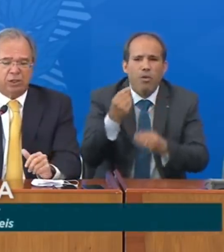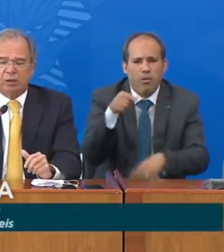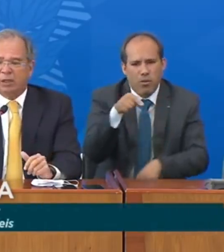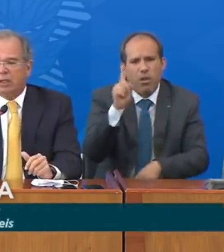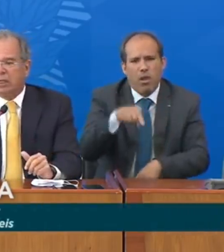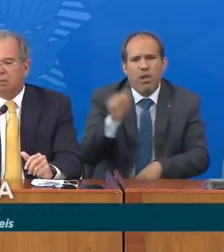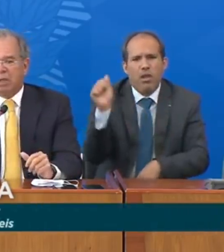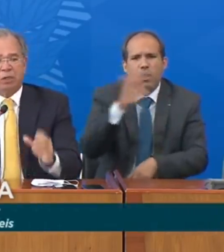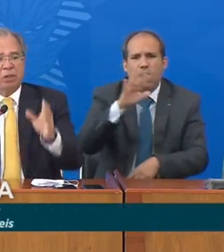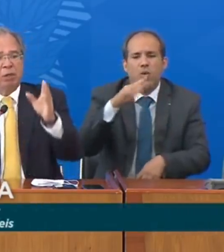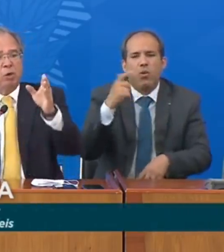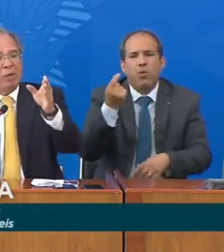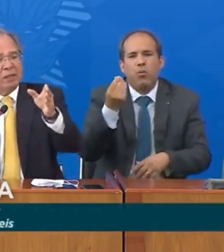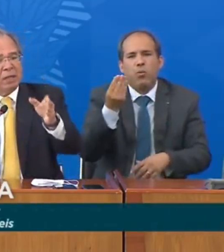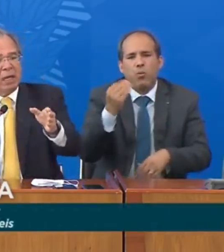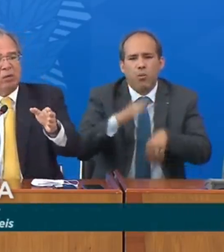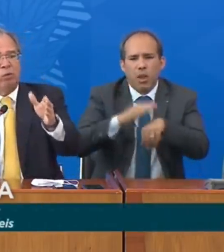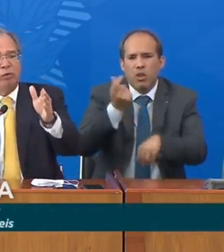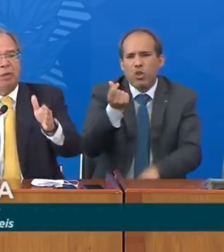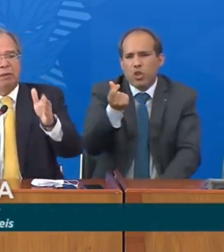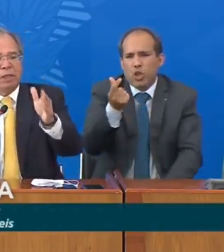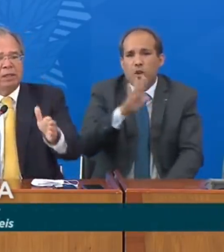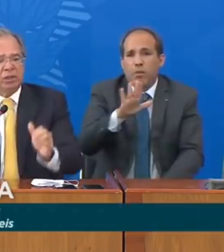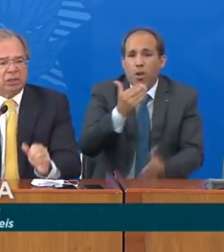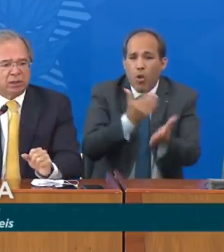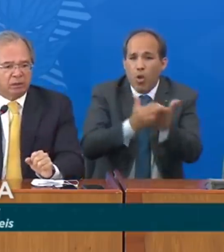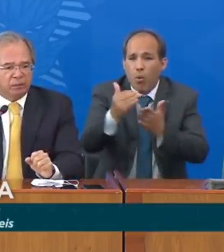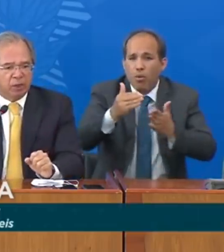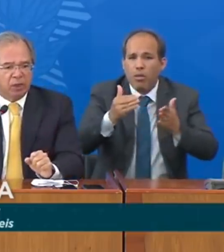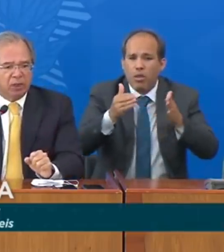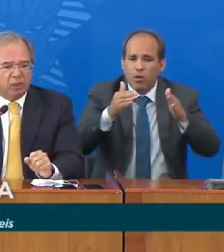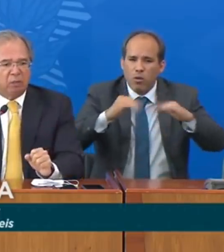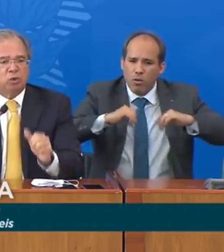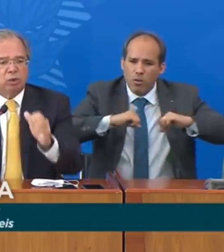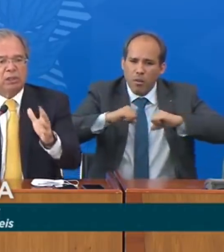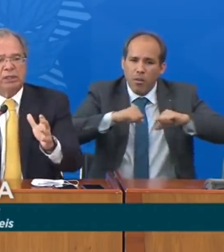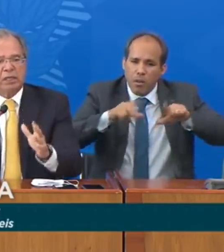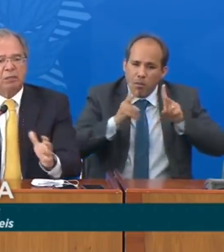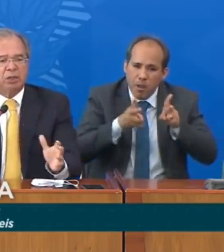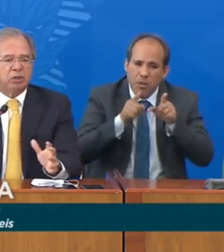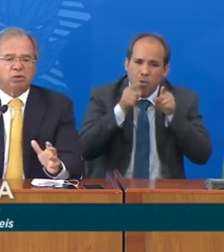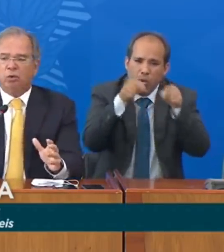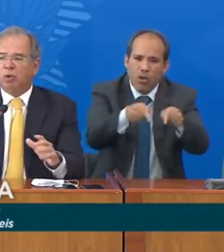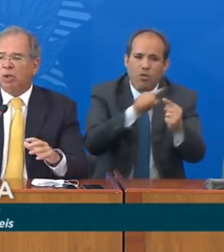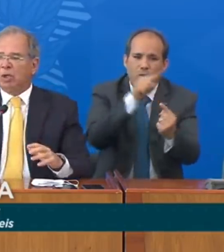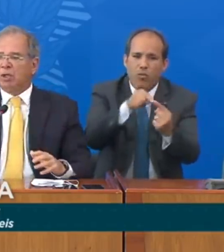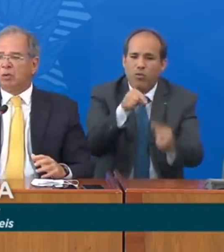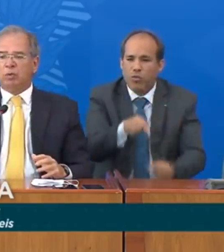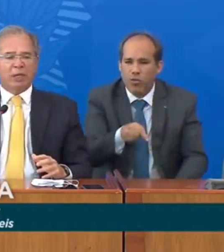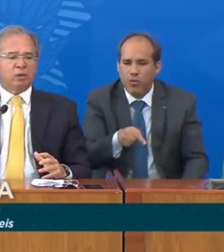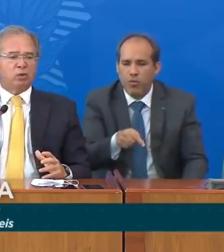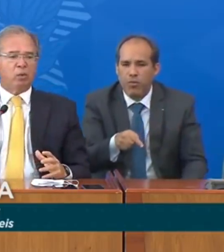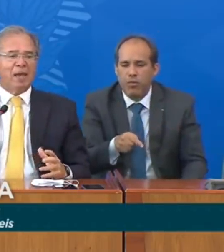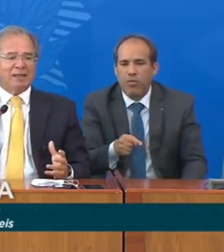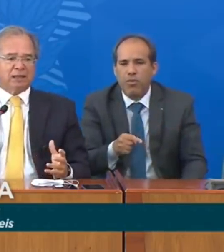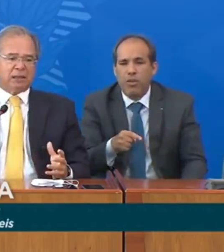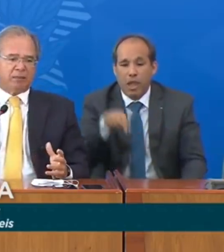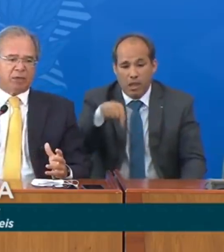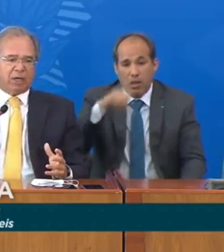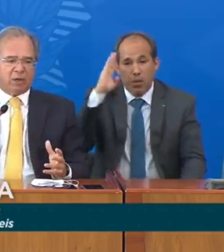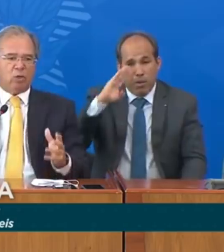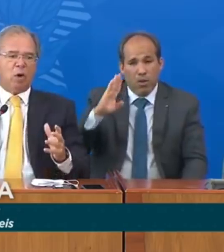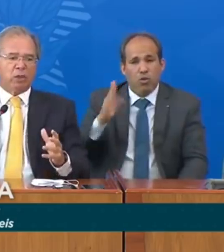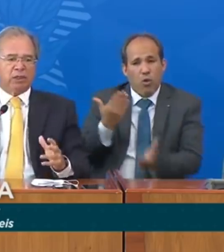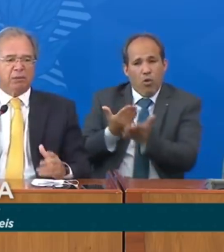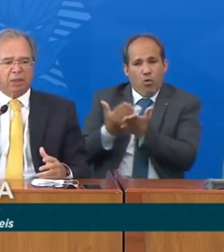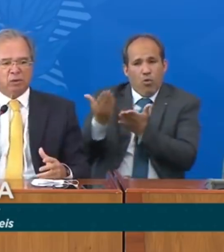bastante dinheiro, mas nós temos que começar um movimento nessa direção. E estamos estudando exatamente isso. Como o Brasil começa